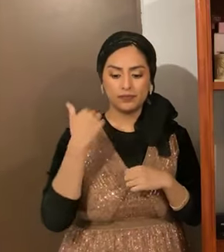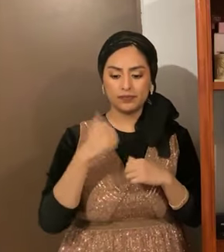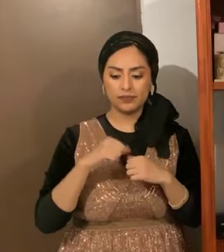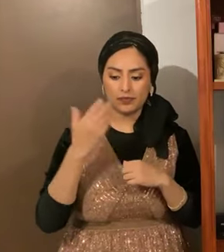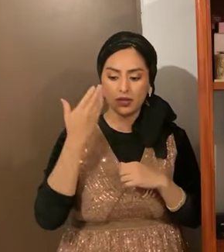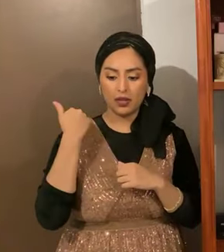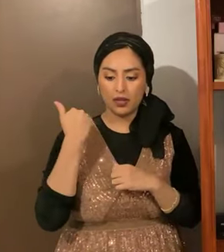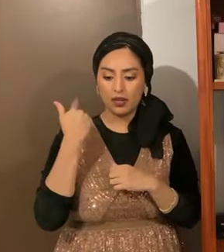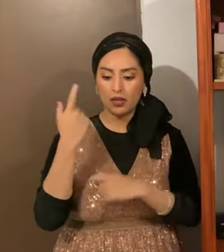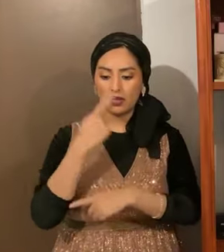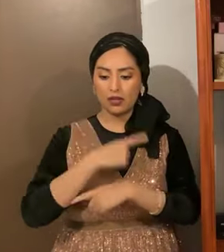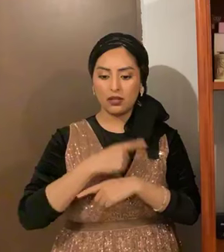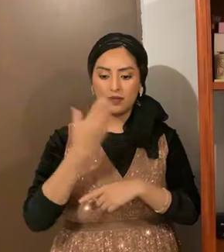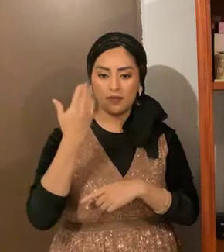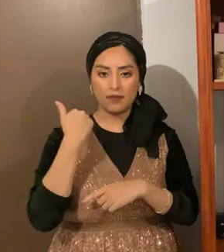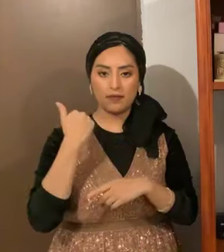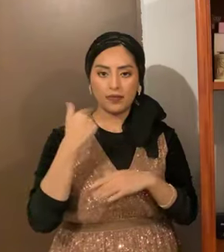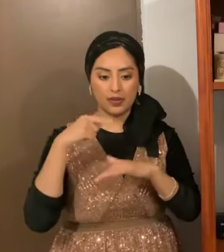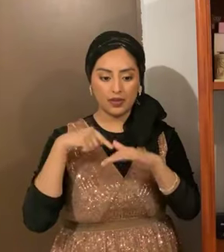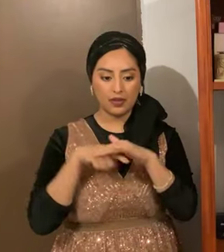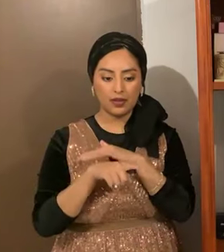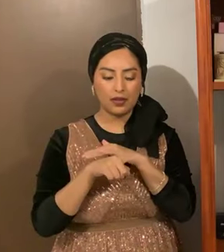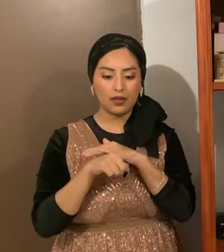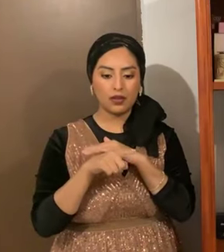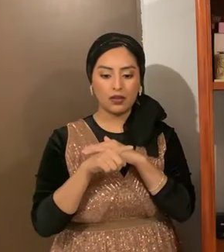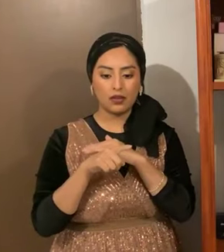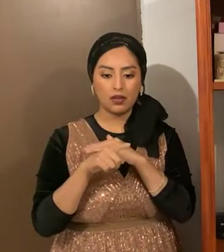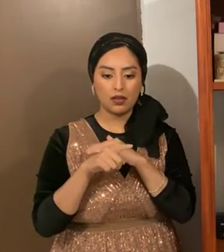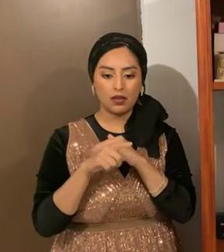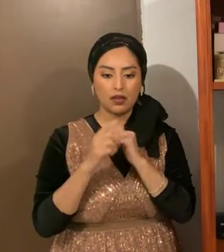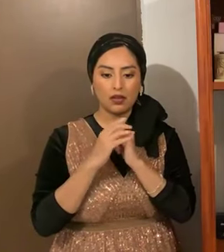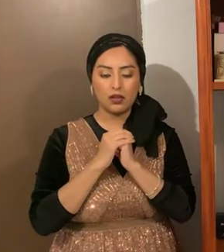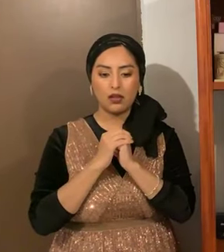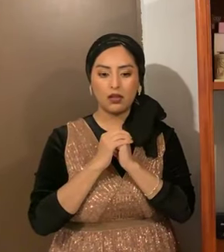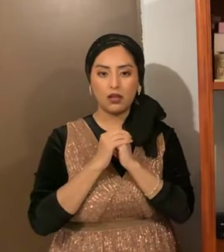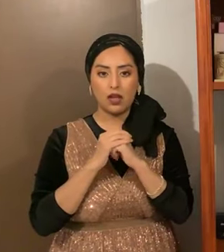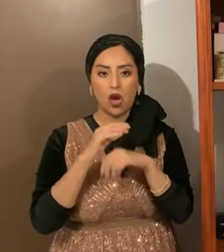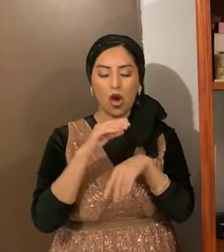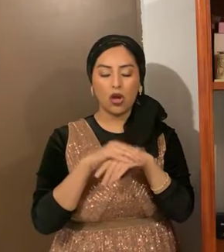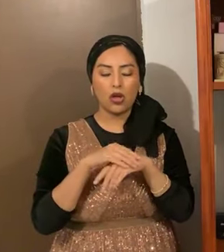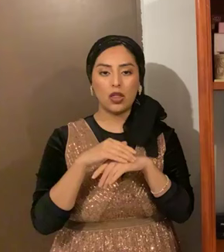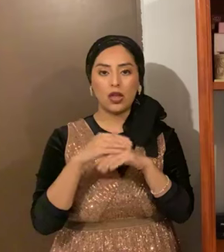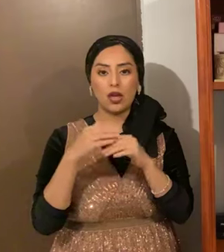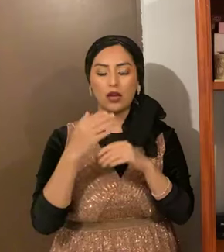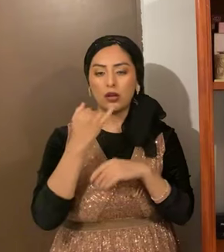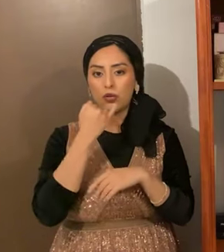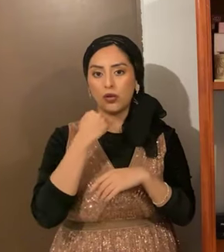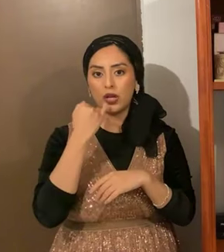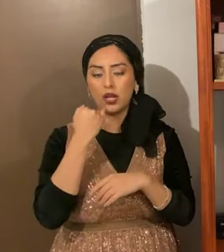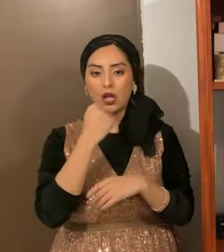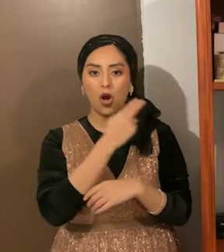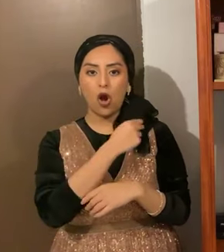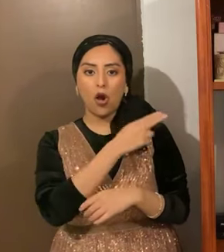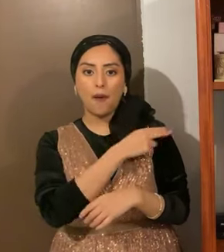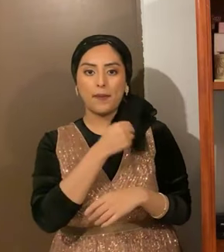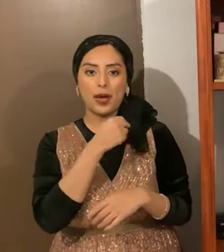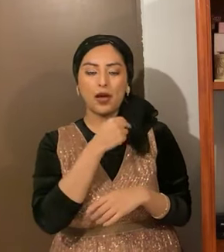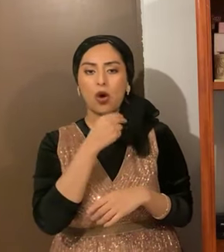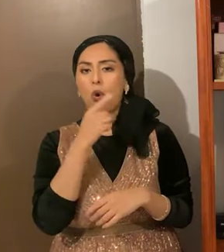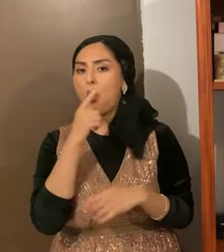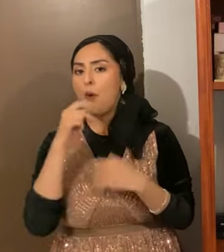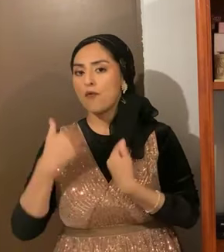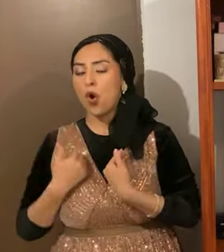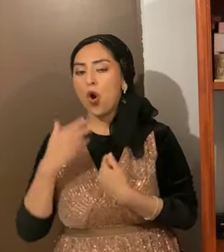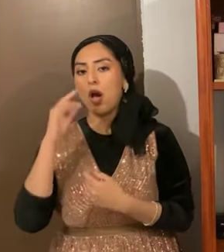Hace un par de días hackearon, fue un ciberataque en un hospital de Israel, de parte de Irán.